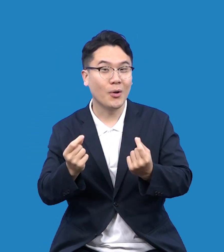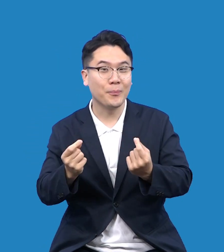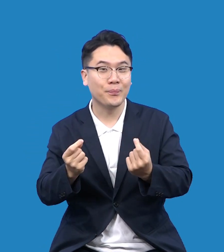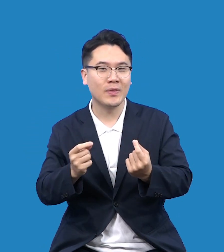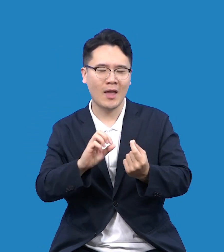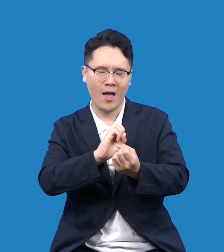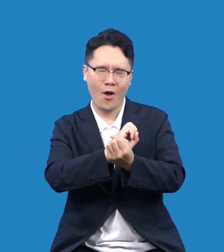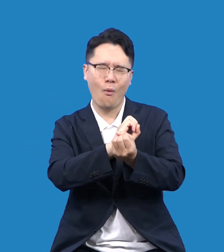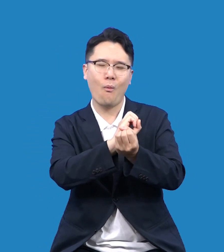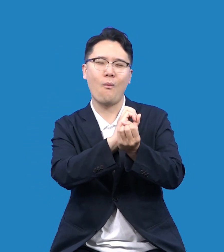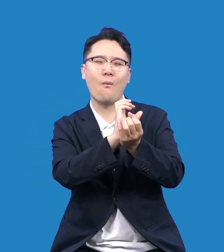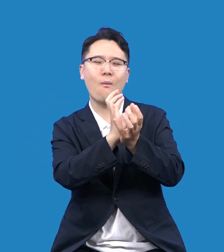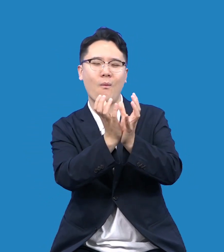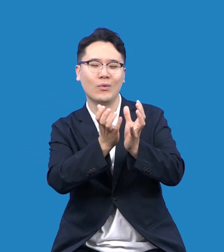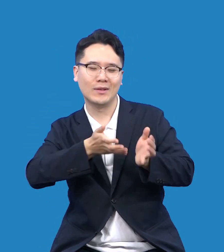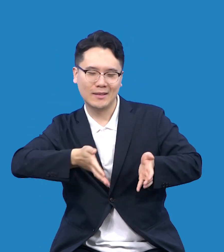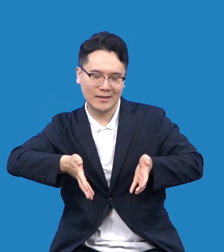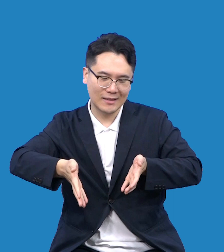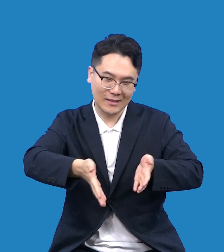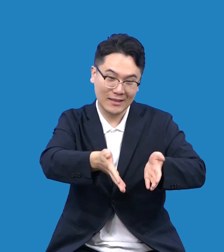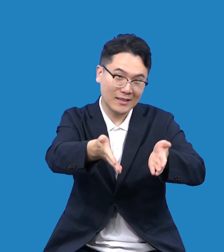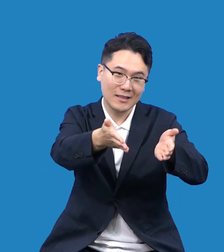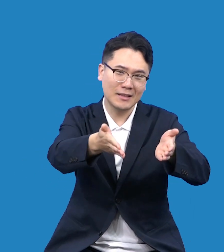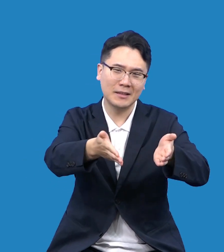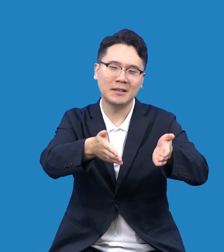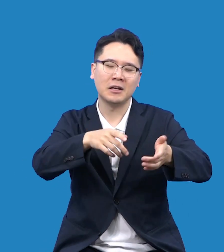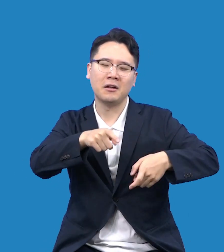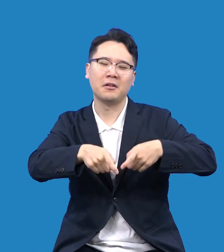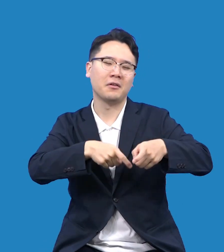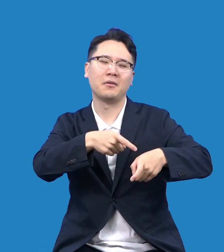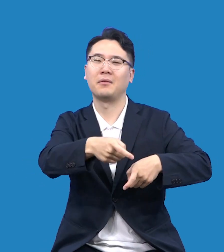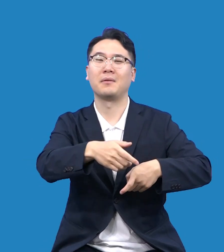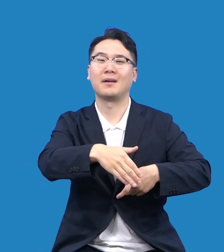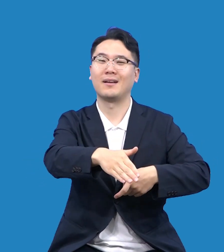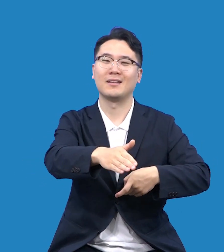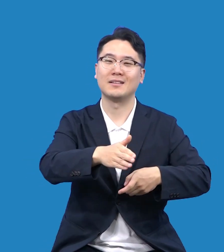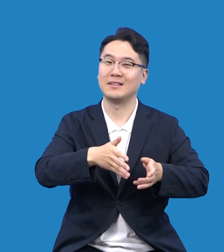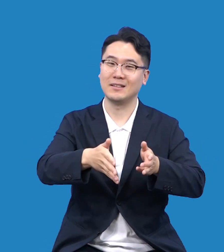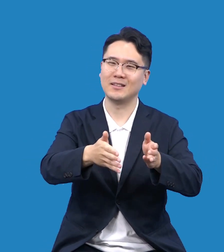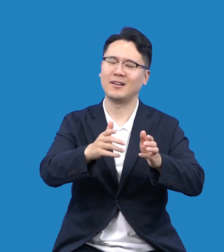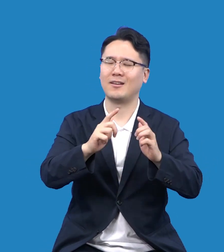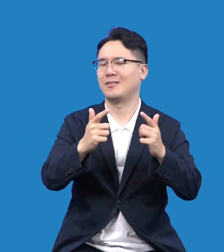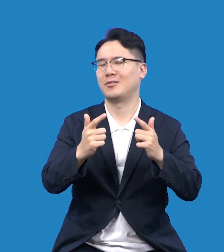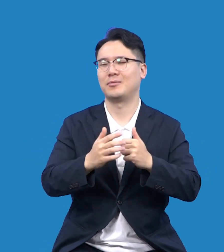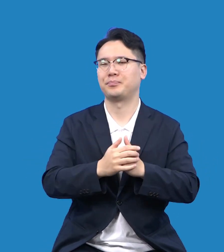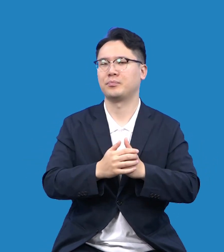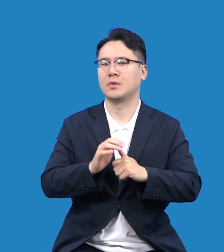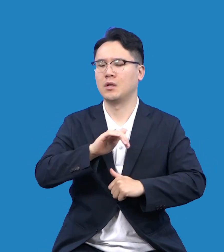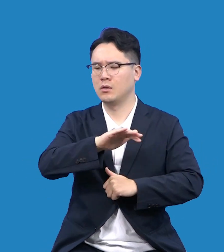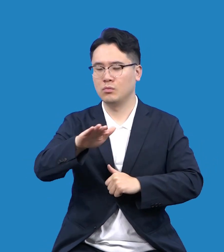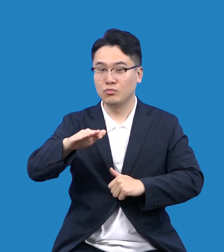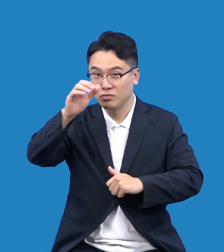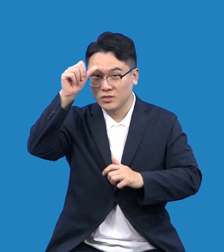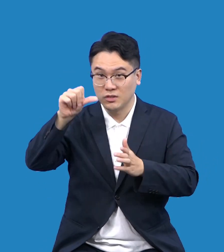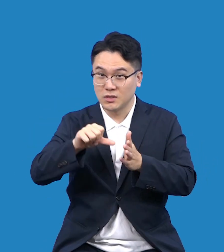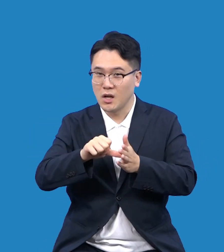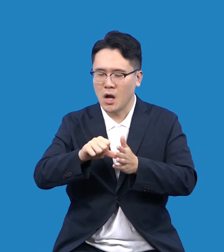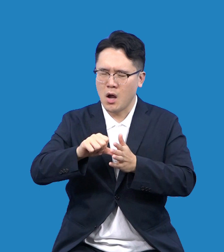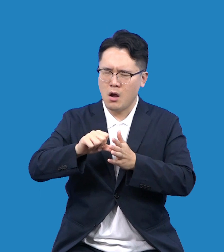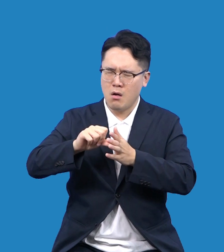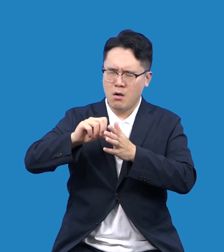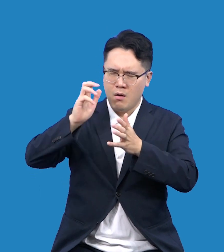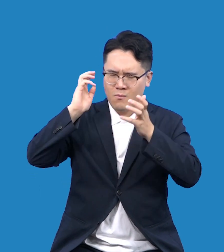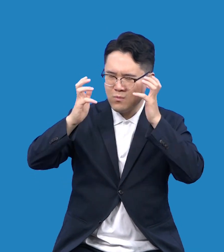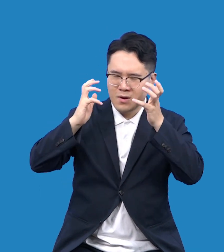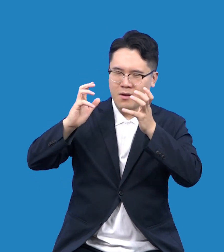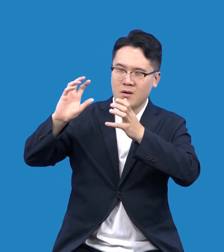장미꽃길의 여정만은 아닙니다. 우리가 살아가는 인생의 길은 분명히 환난의 바람이 불어오는